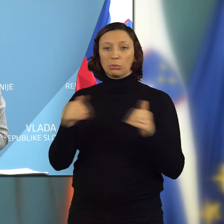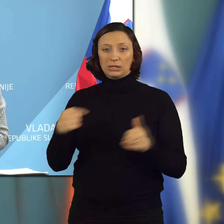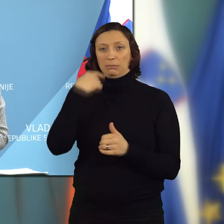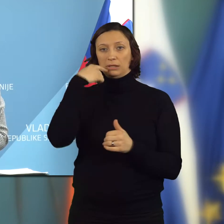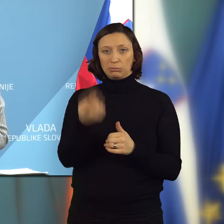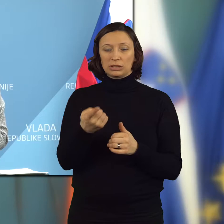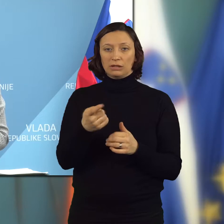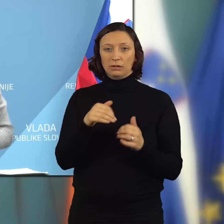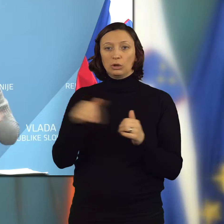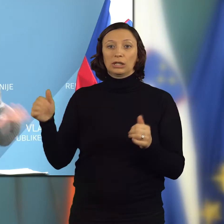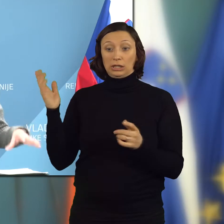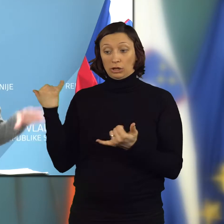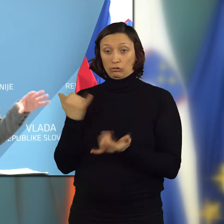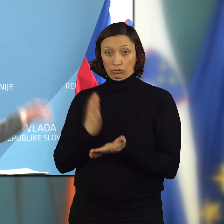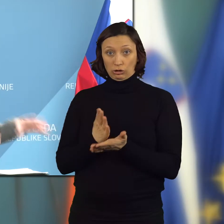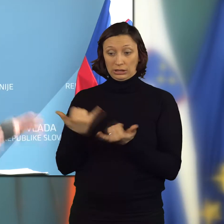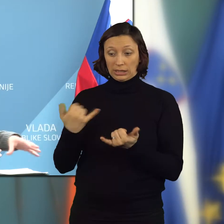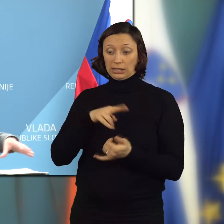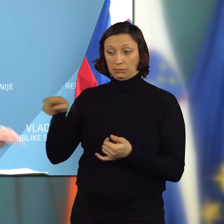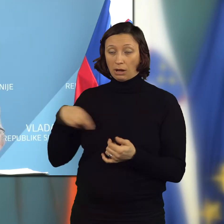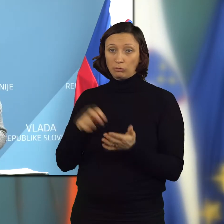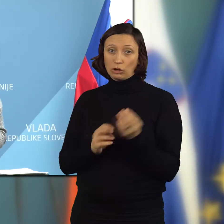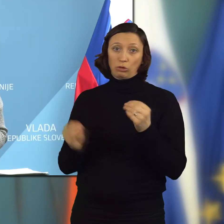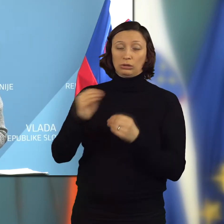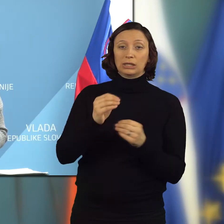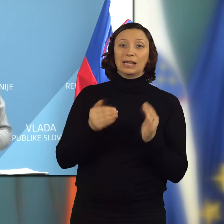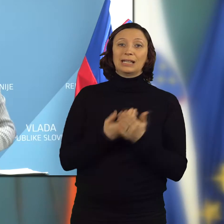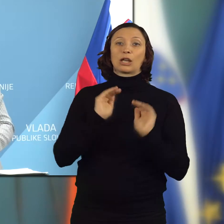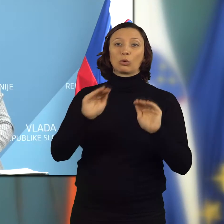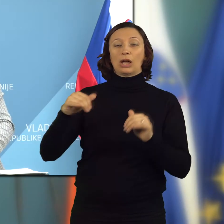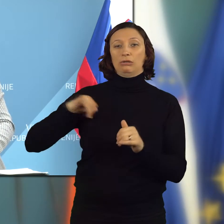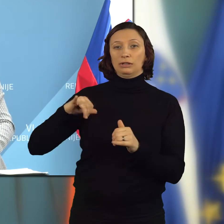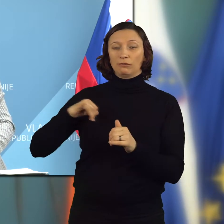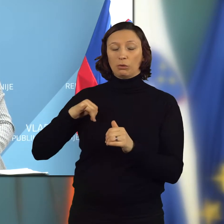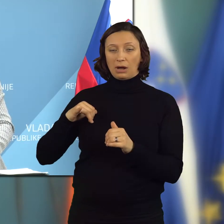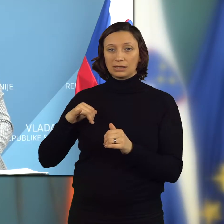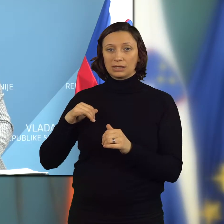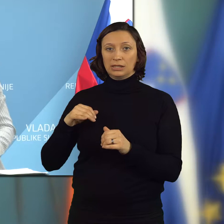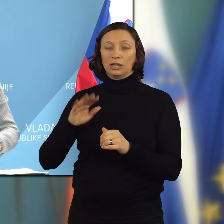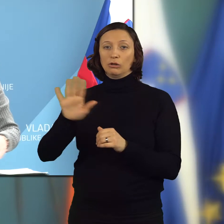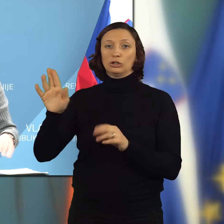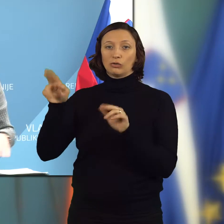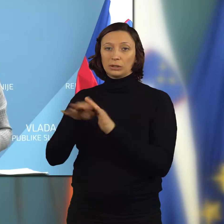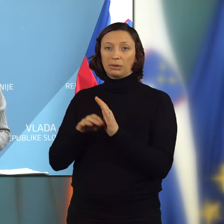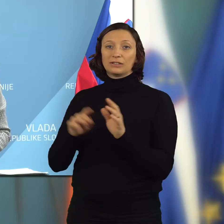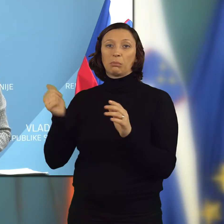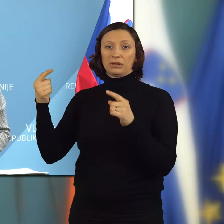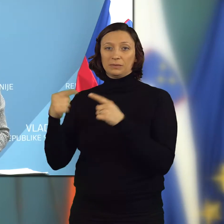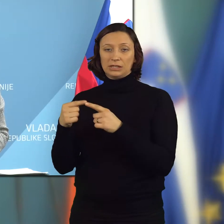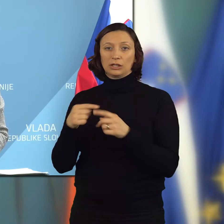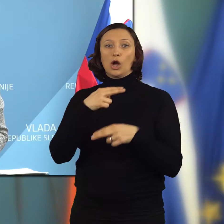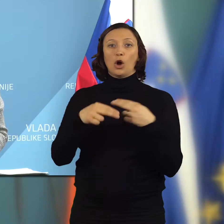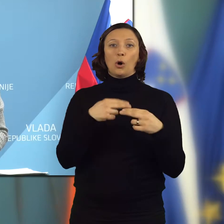posebej izpostavila poleg tega, kar sedaj že imamo, tudi zagotavljanje informacij žrtvam o njihovih pravicah v prvem